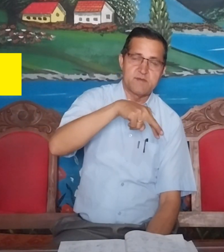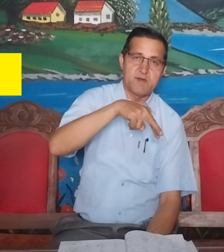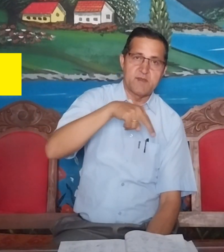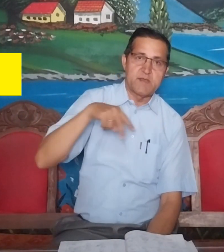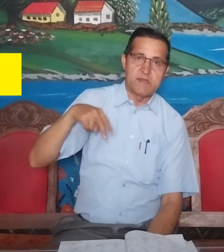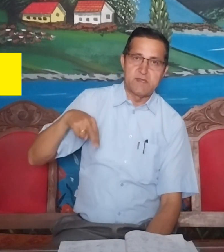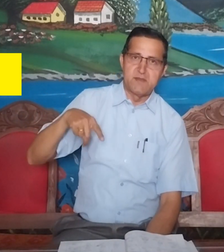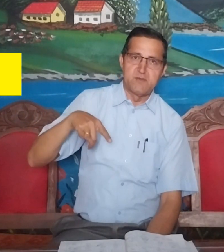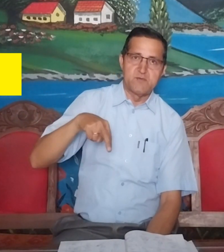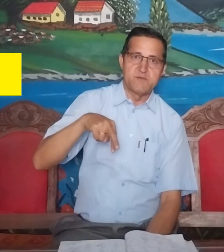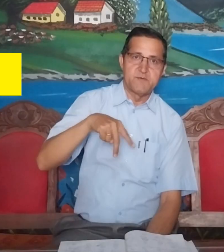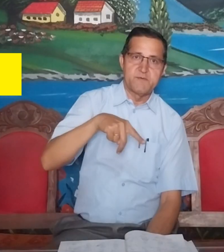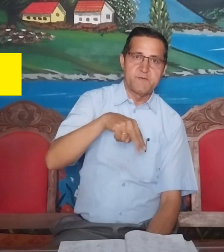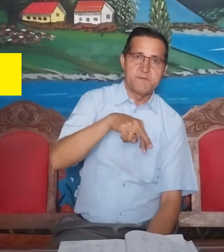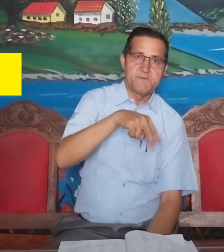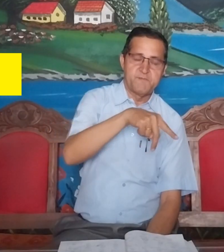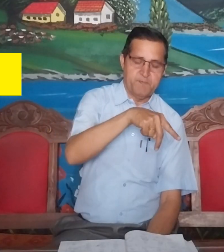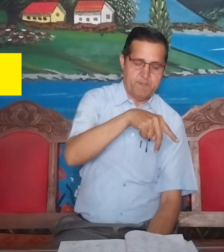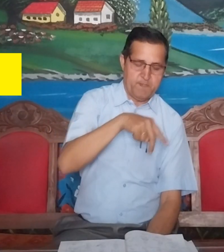गर्ने, हिँड्नु।